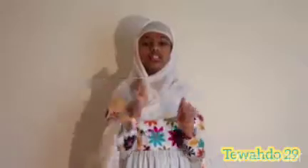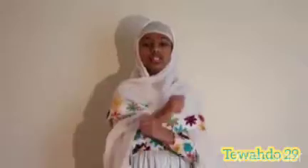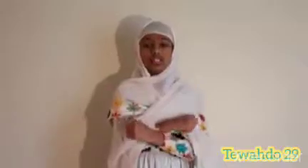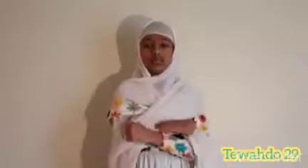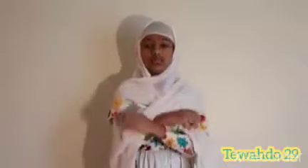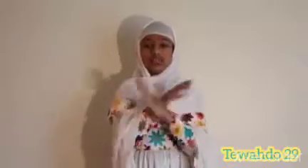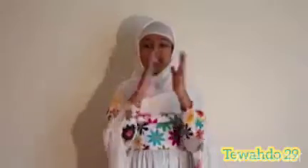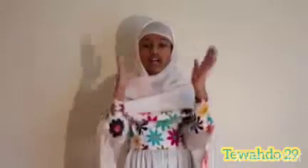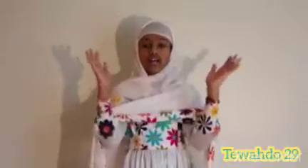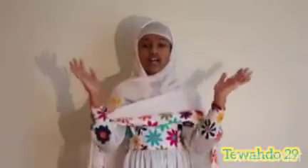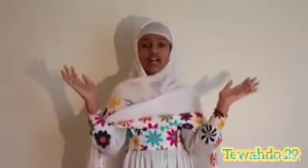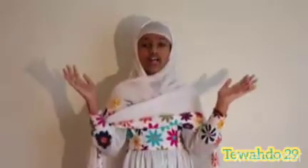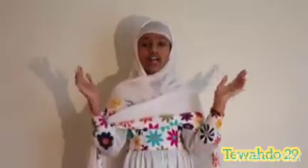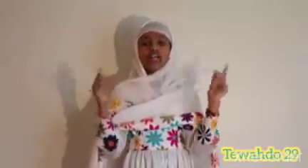የሕዝቦችሽ ብርሃን